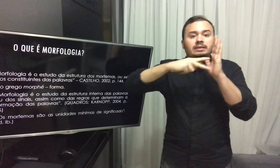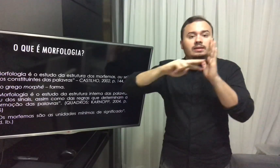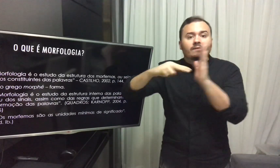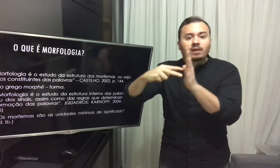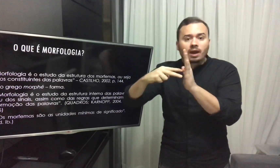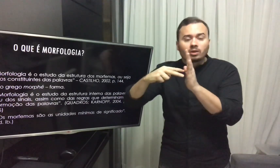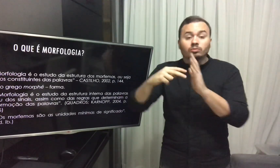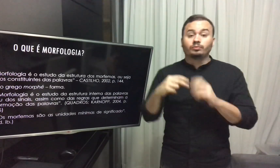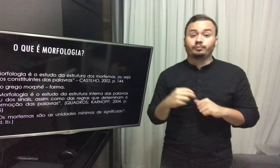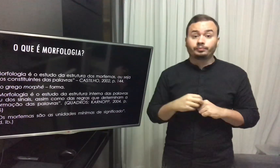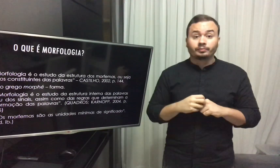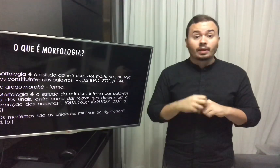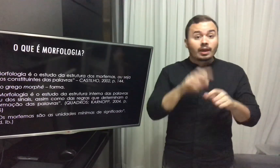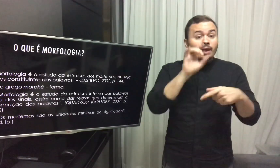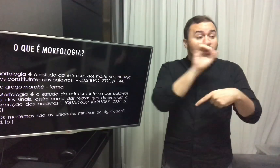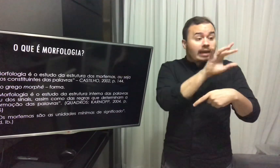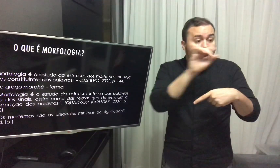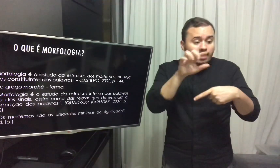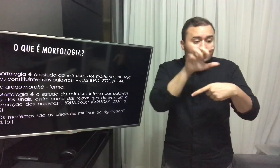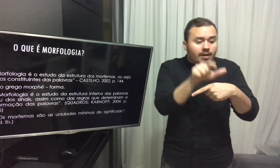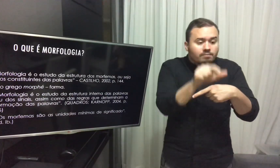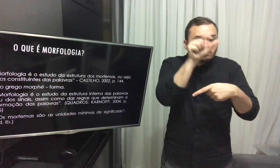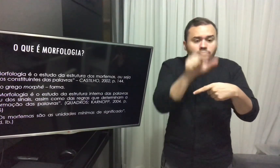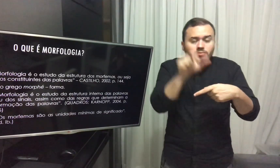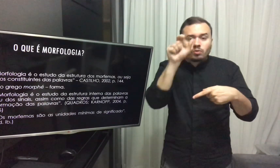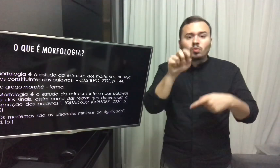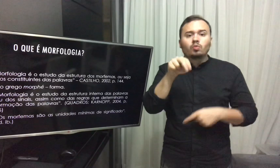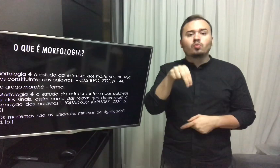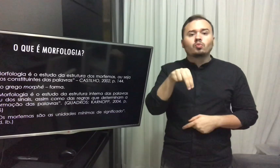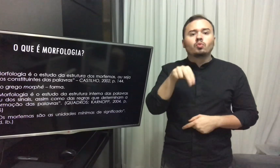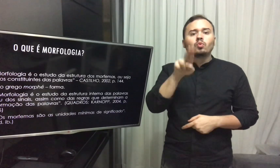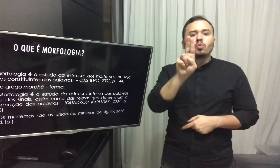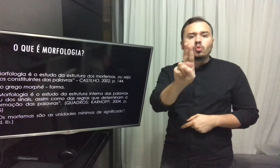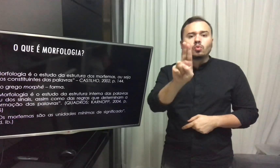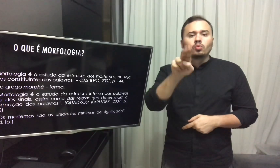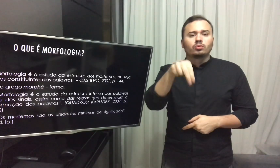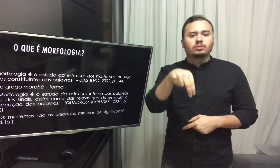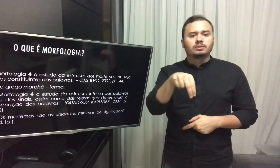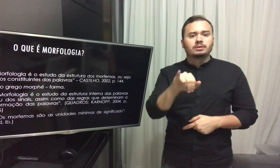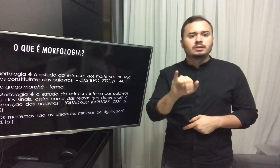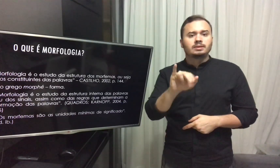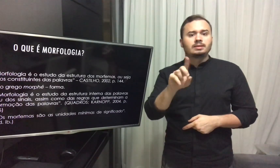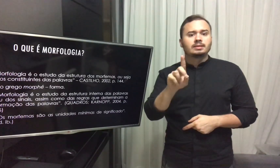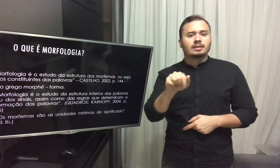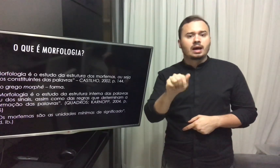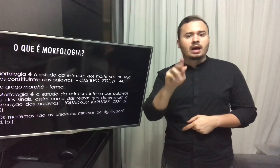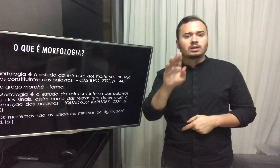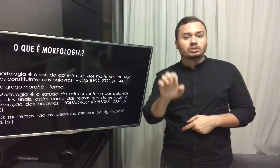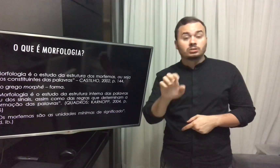unidades de significado, de sentido. Então, cada uma dessas unidades